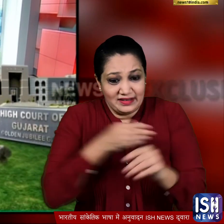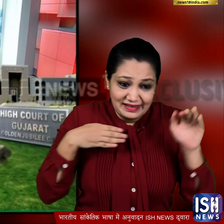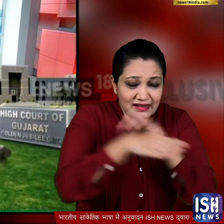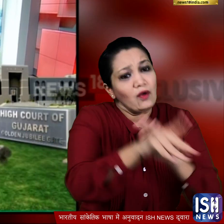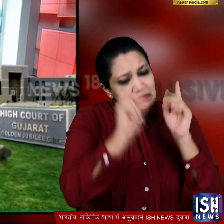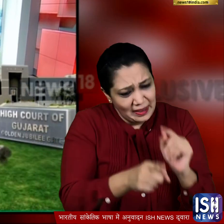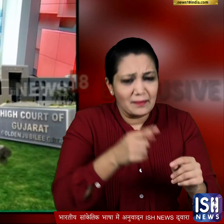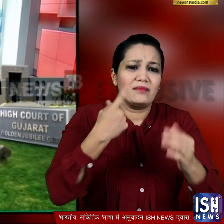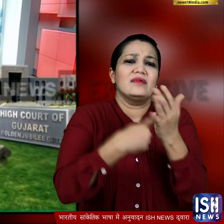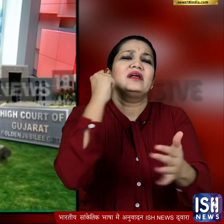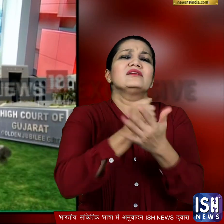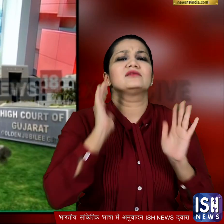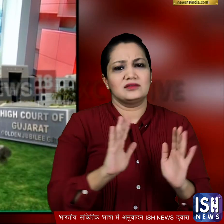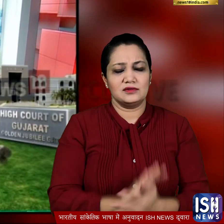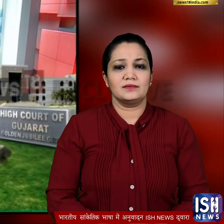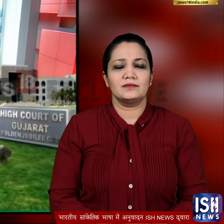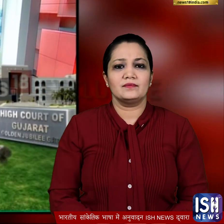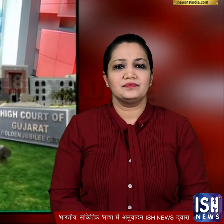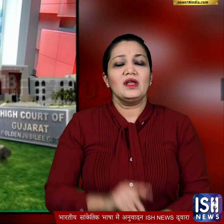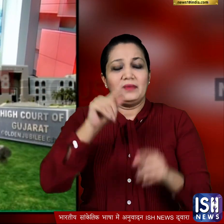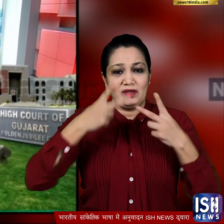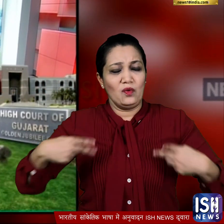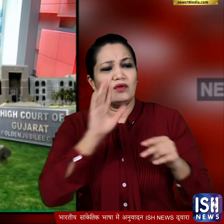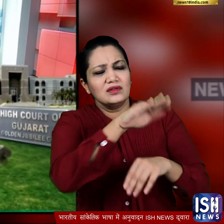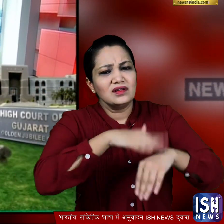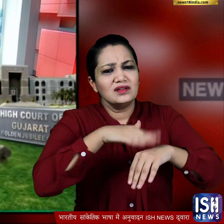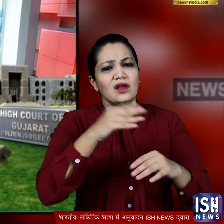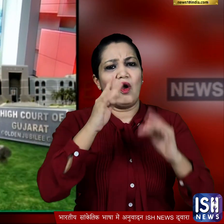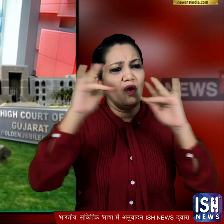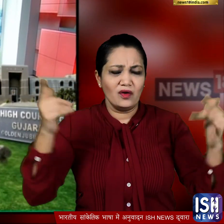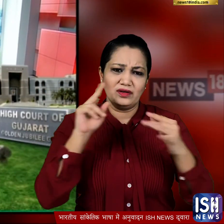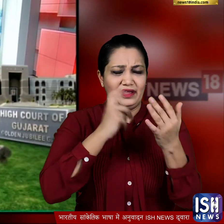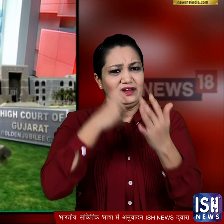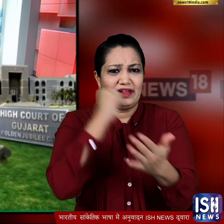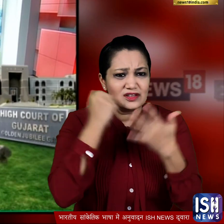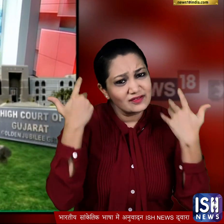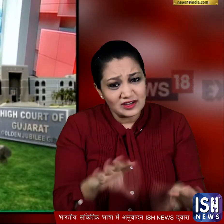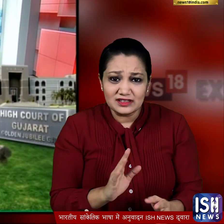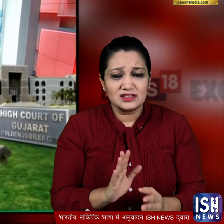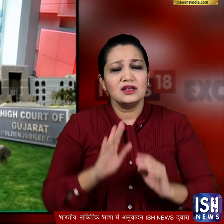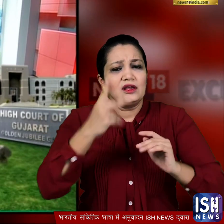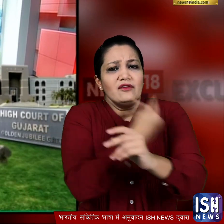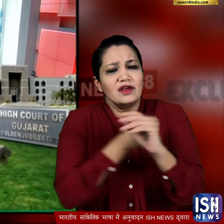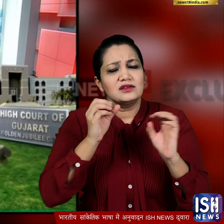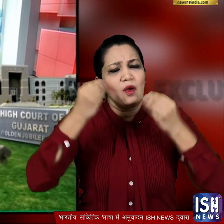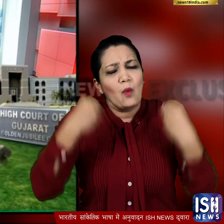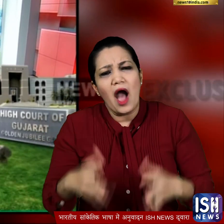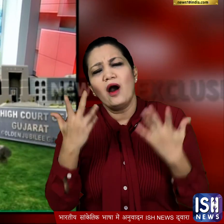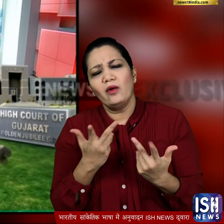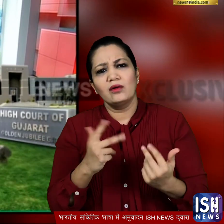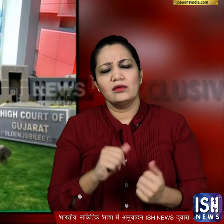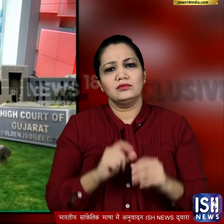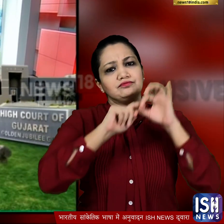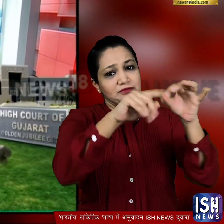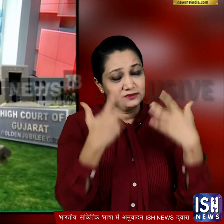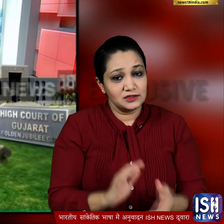रजिस्ट्रेशन करवाने की सहूलियत मिले। साथ ही अदालत ने राज्य सरकार से पूछा कि ऑनलाइन रजिस्ट्रेशन होने के बावजूद वैक्सीन कैसे बर्बाद